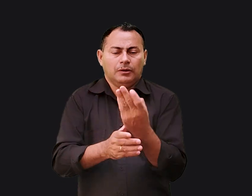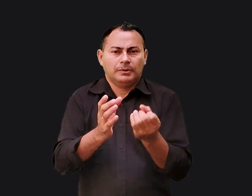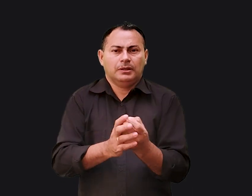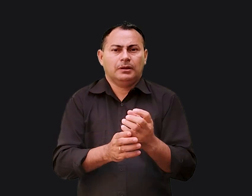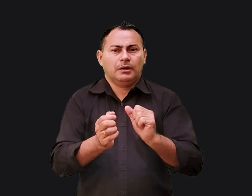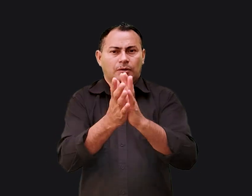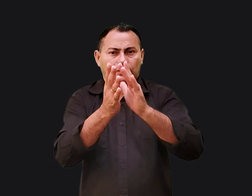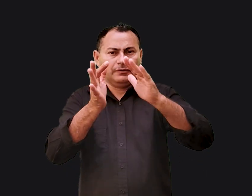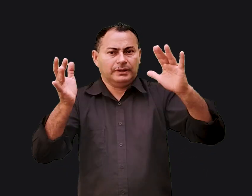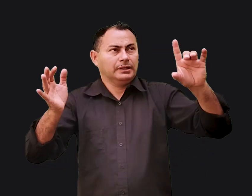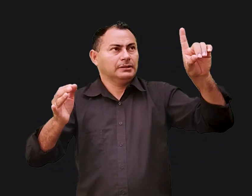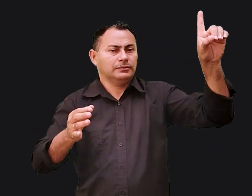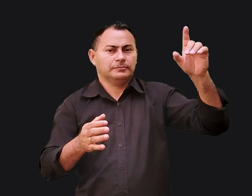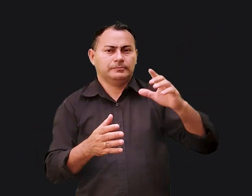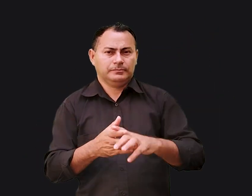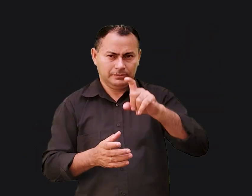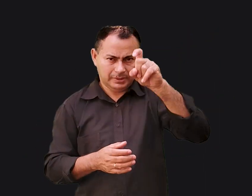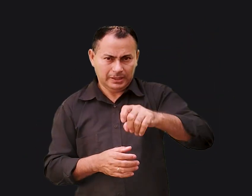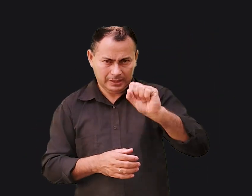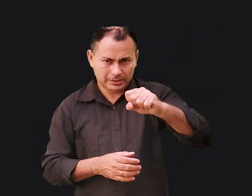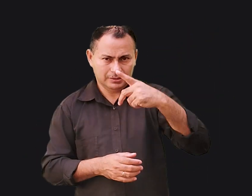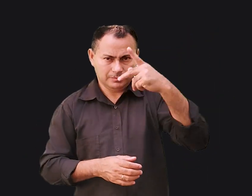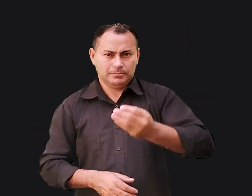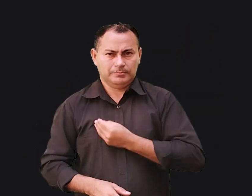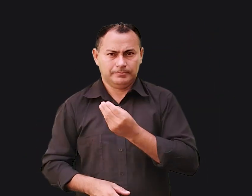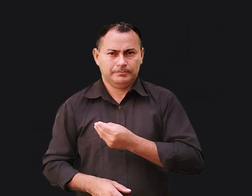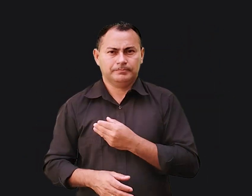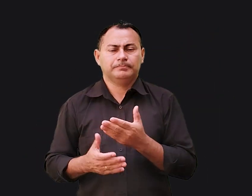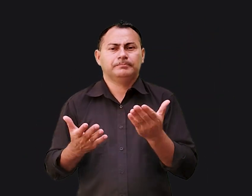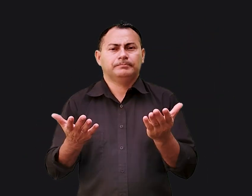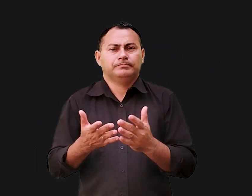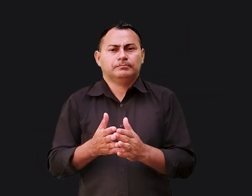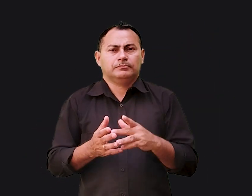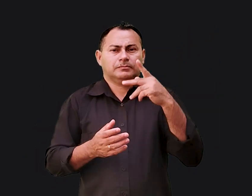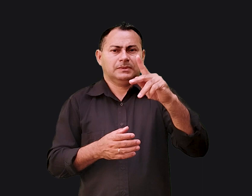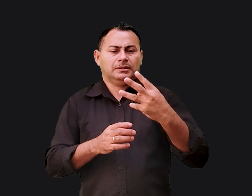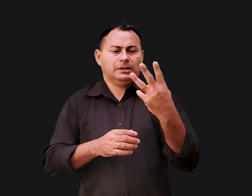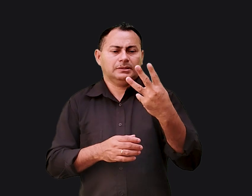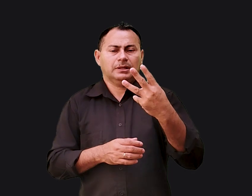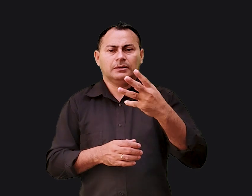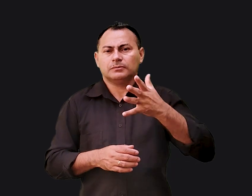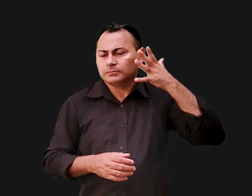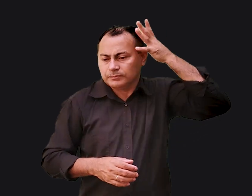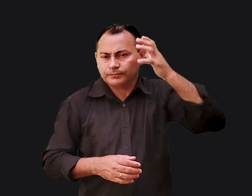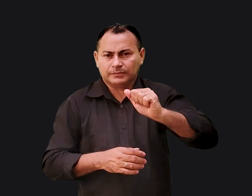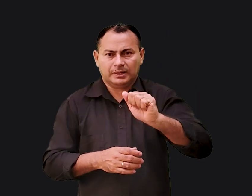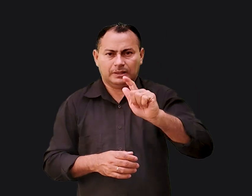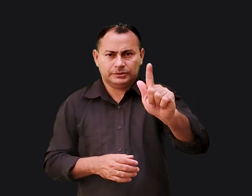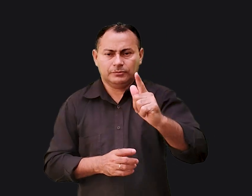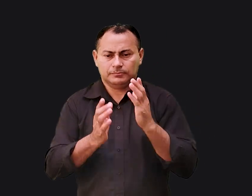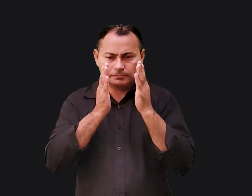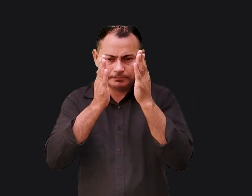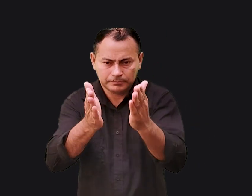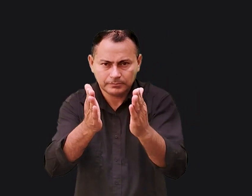obras então glorificam a Deus? Será que é assim a sua vida? No seu terceiro sermão, Ageu está focalizando a